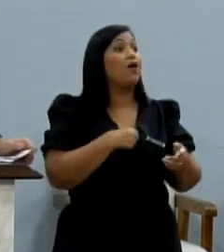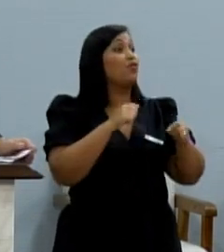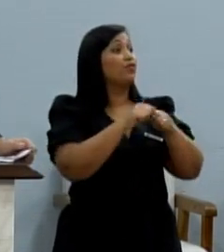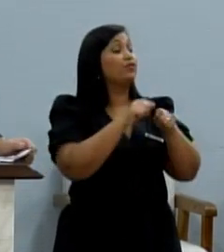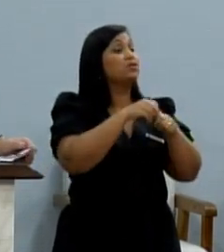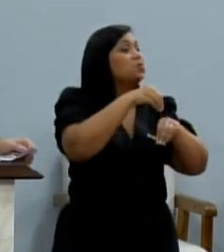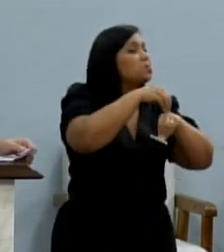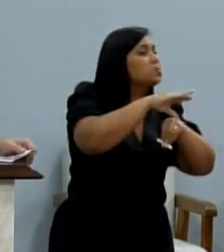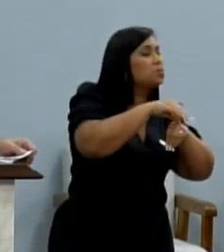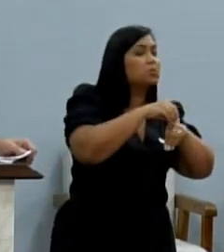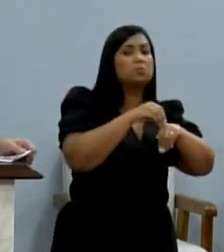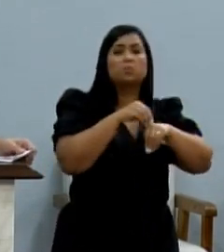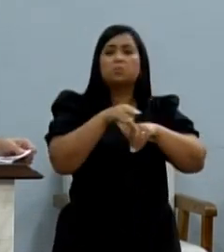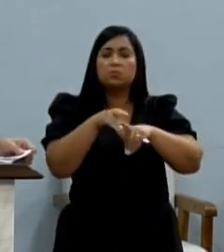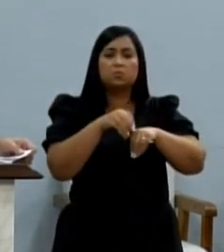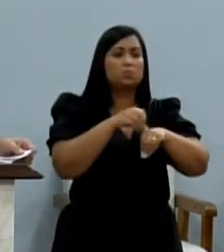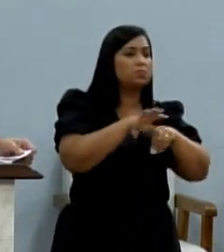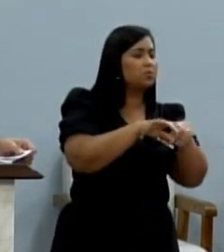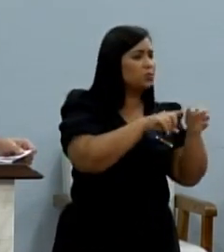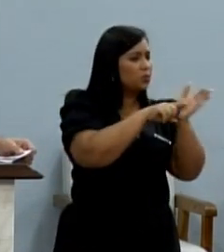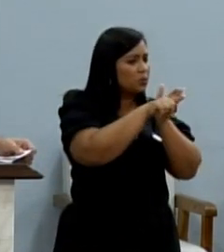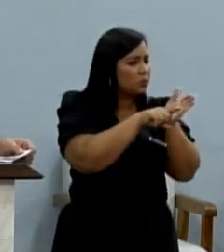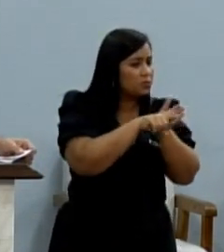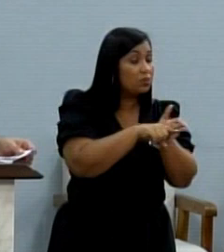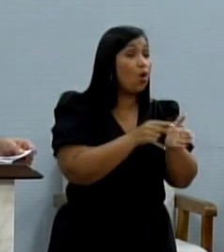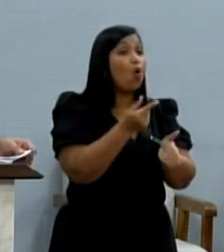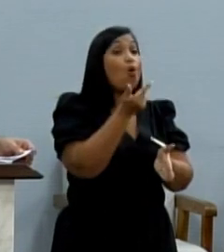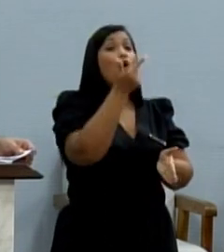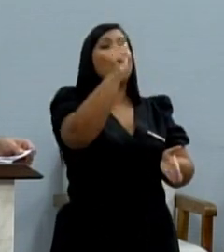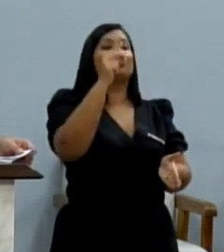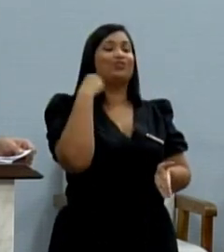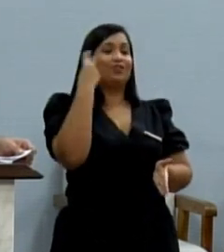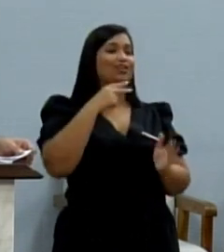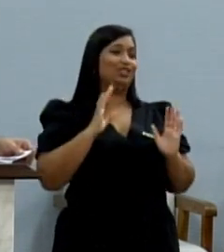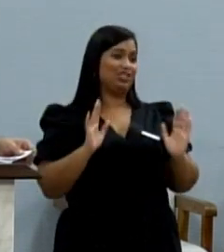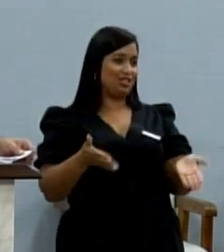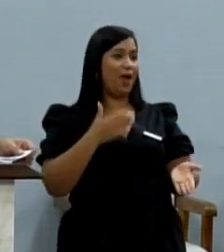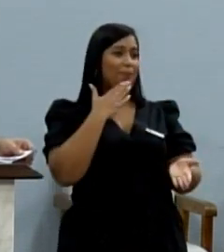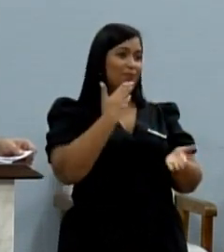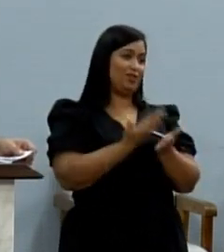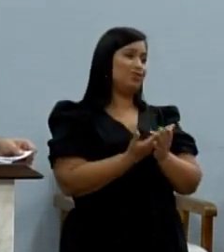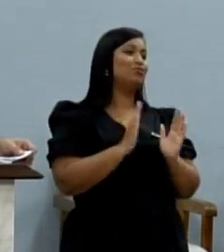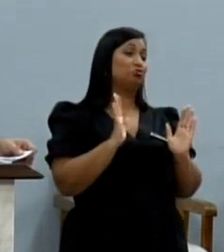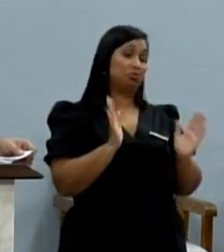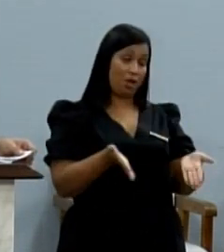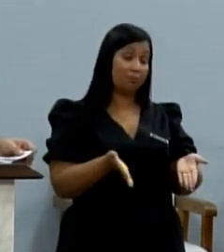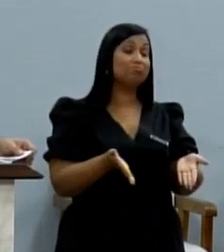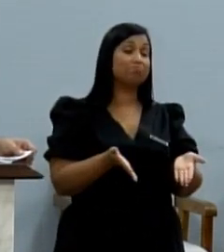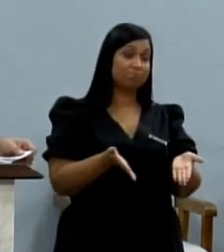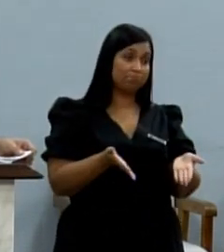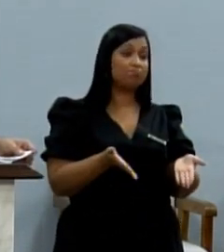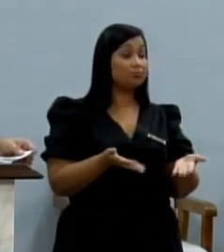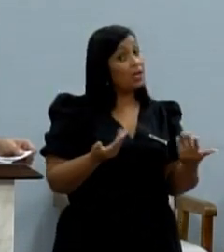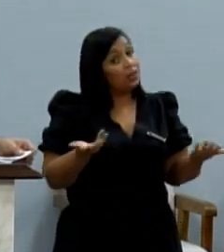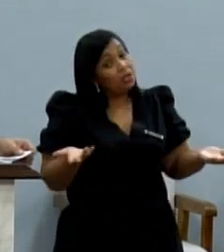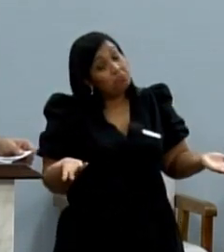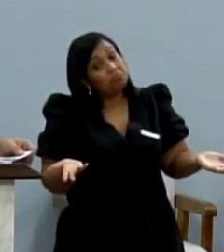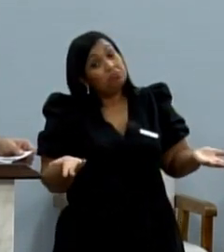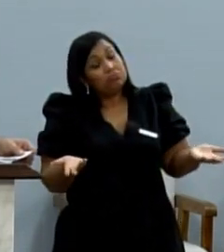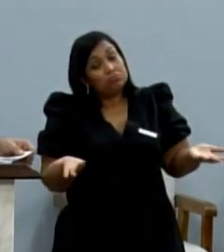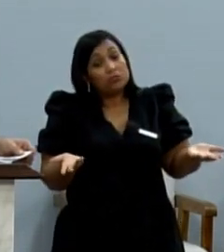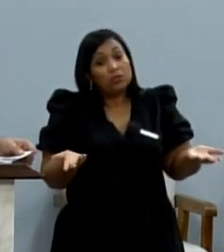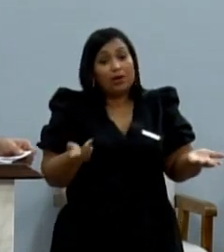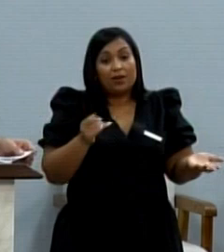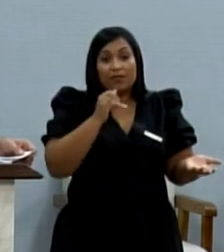vou fazer uma indicação só que eu não consultava que tinha outros vereadores que também fizeram indicações Então na hora de